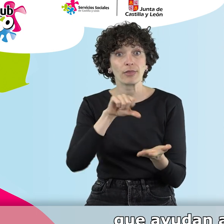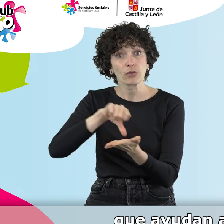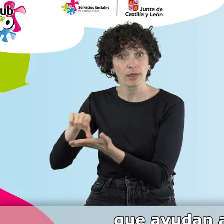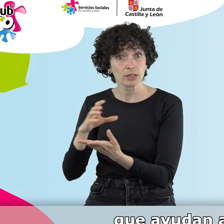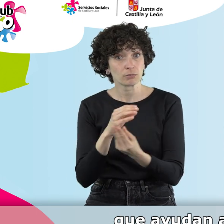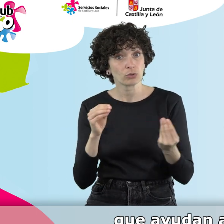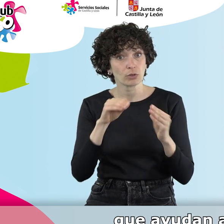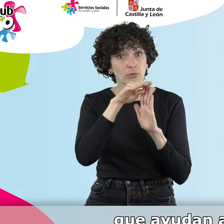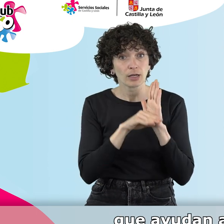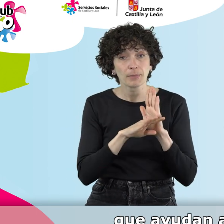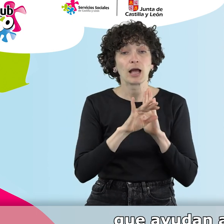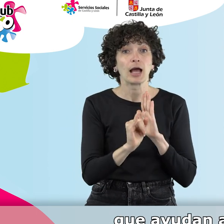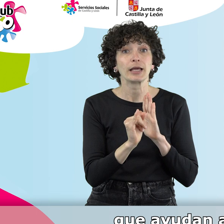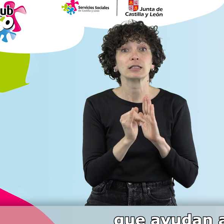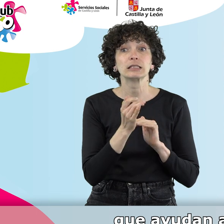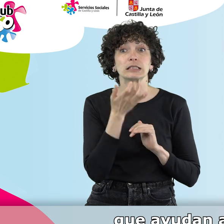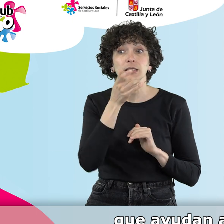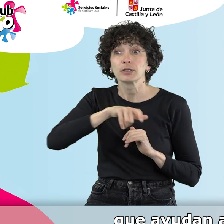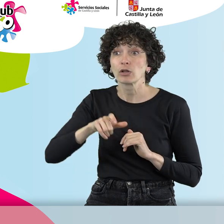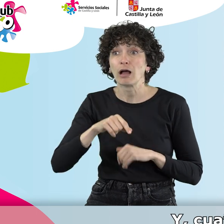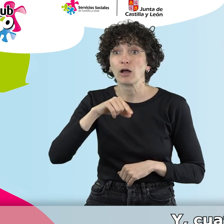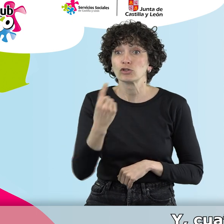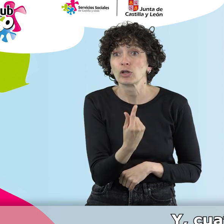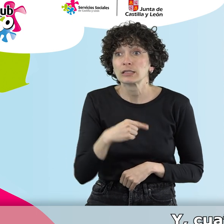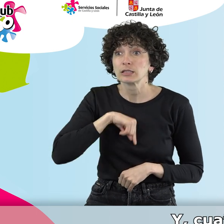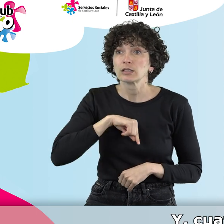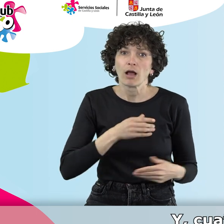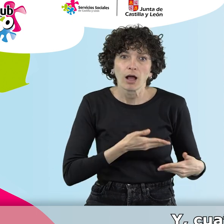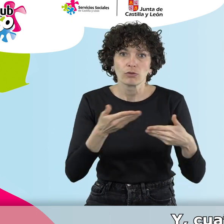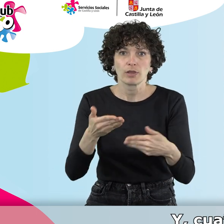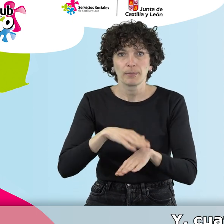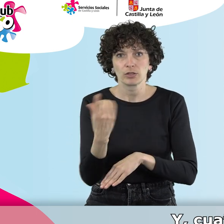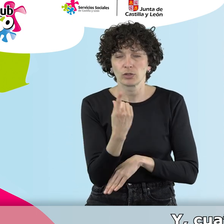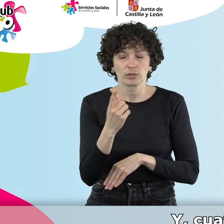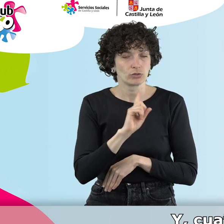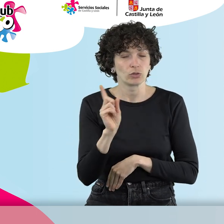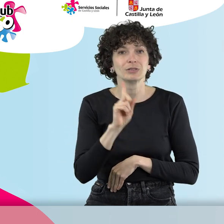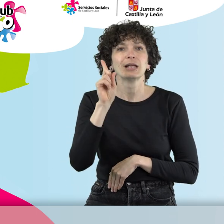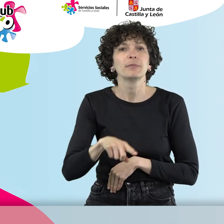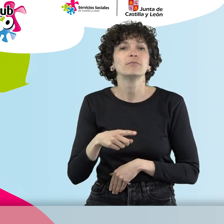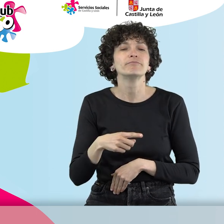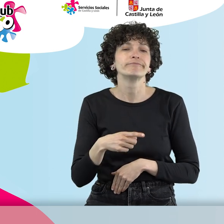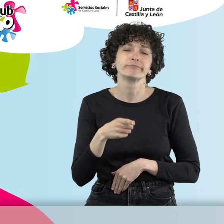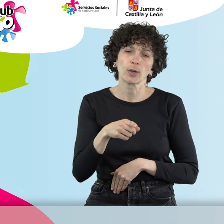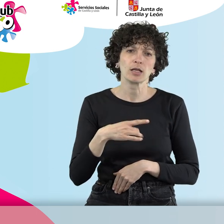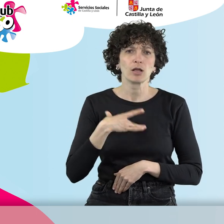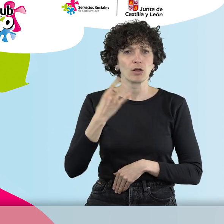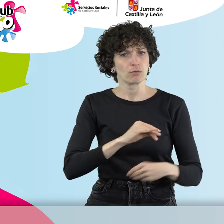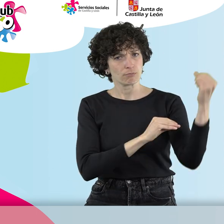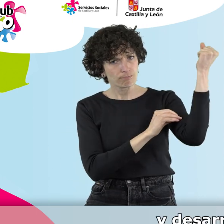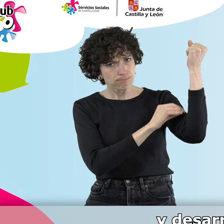ayudan a personas que sienten soledad a no estar solas. Y cuatro, les diría que se empoderen, ¿no?, que